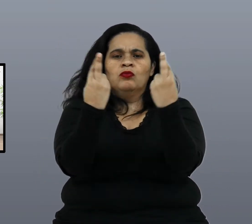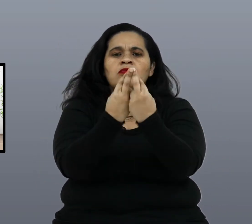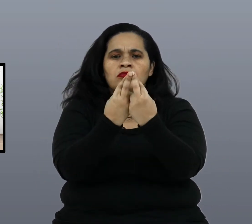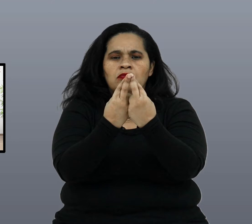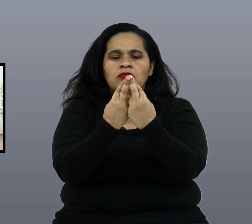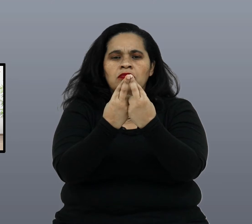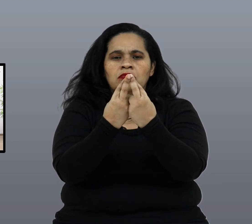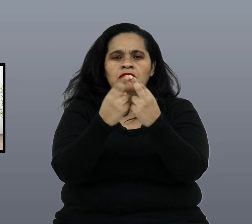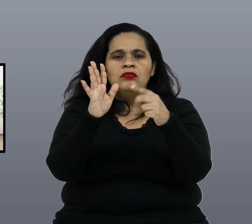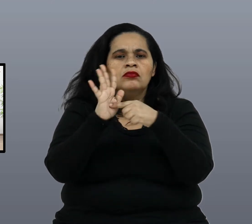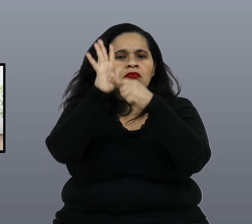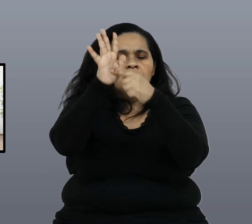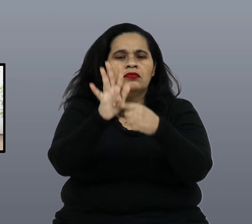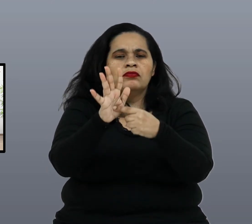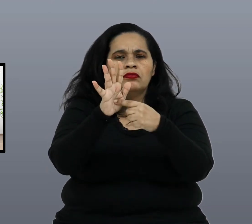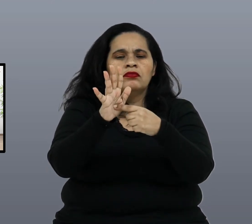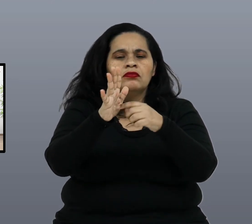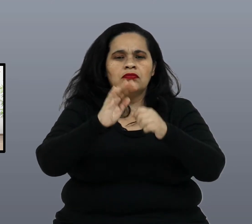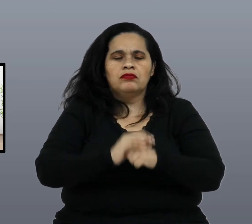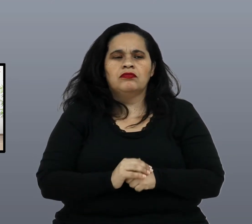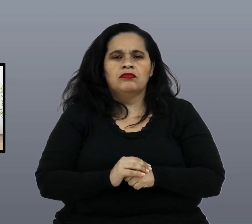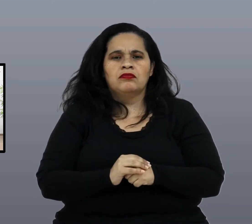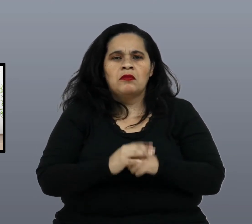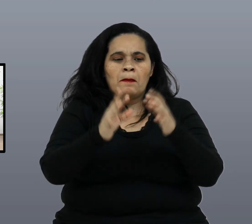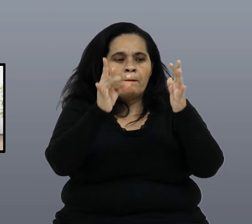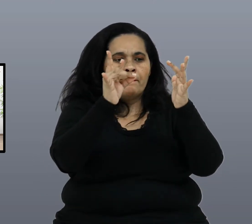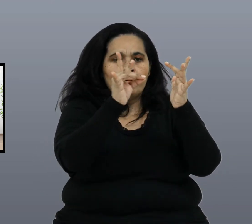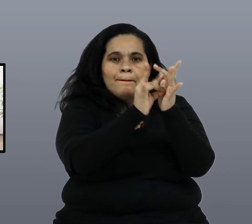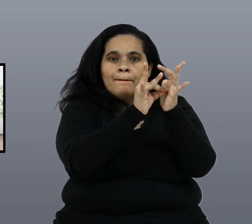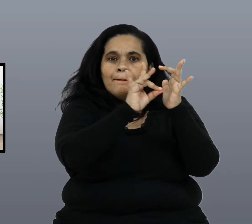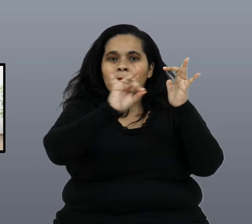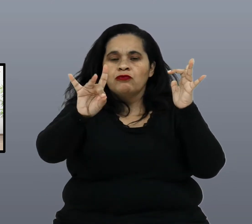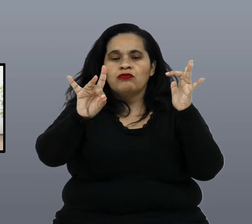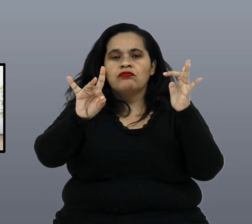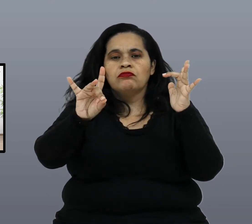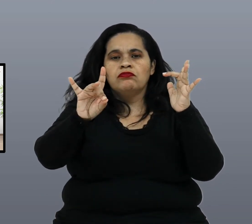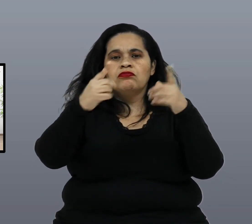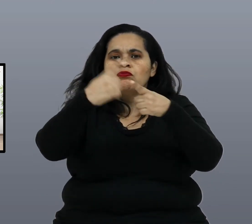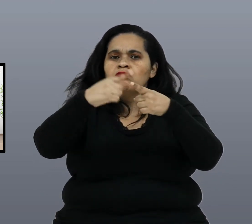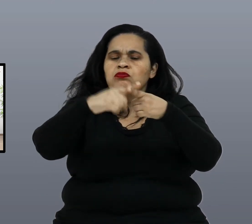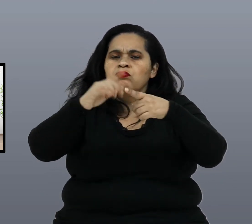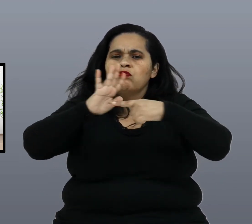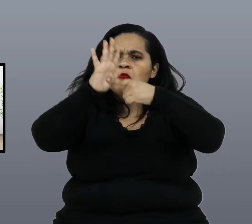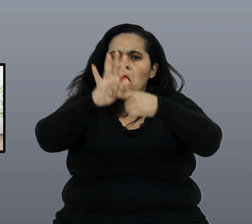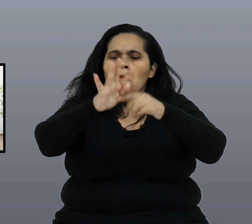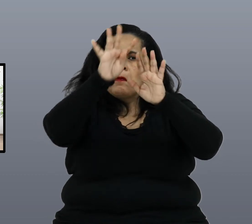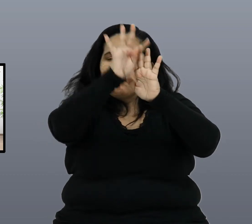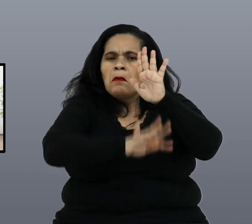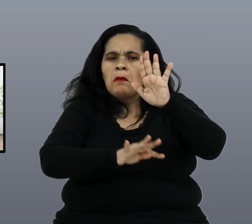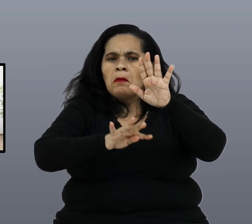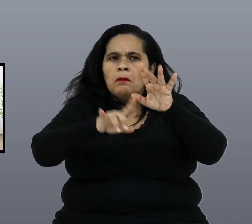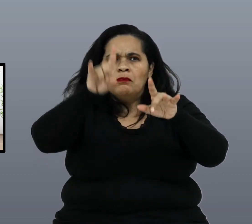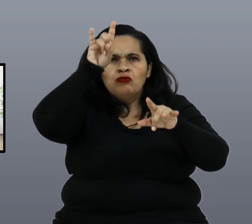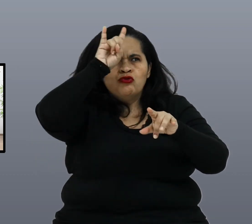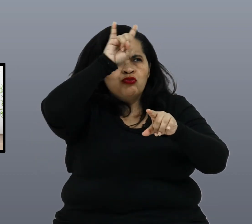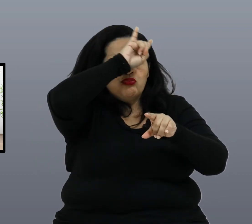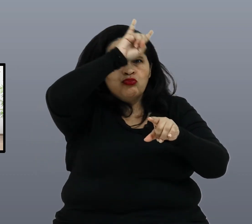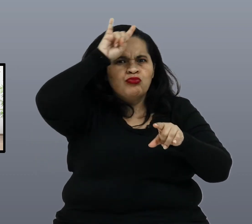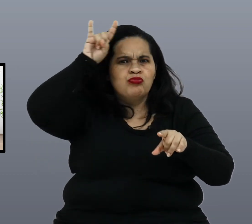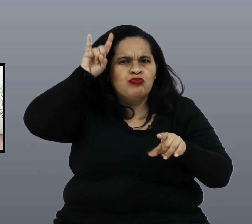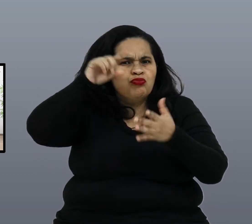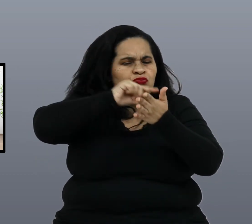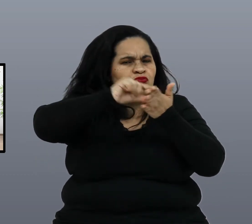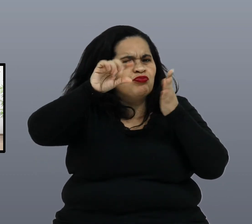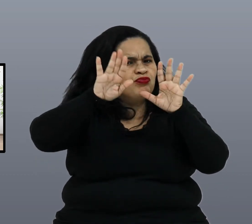anticristo. E esse, quando você vai ler aqui no texto, ele vai falar dos chifres, e ele diz o seguinte no versículo final: ele